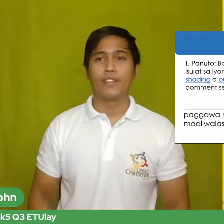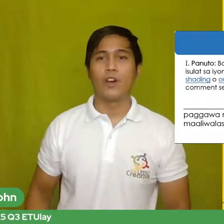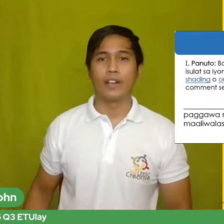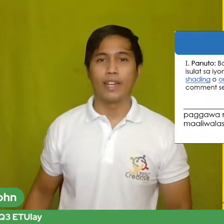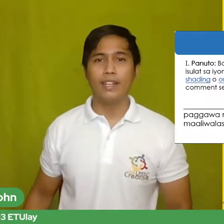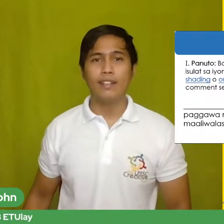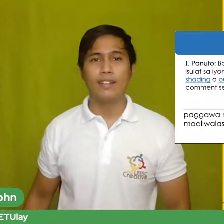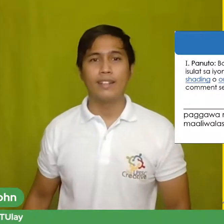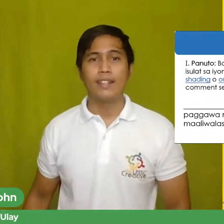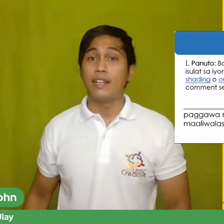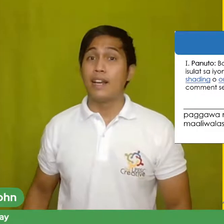Okay?